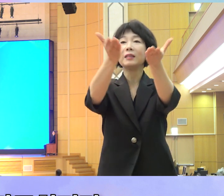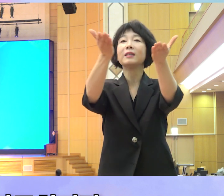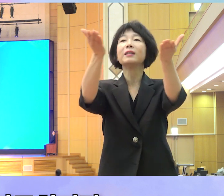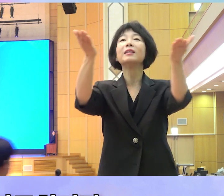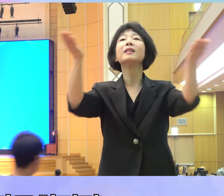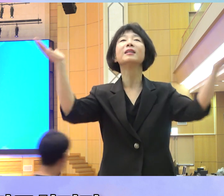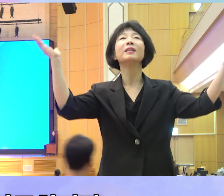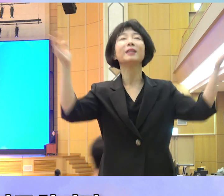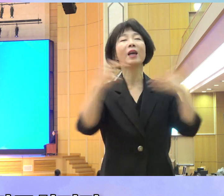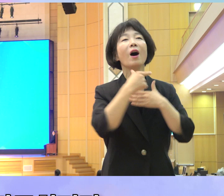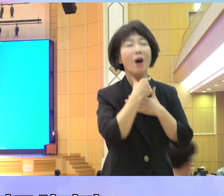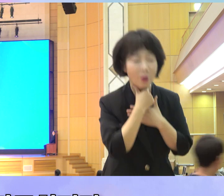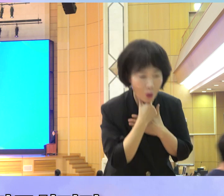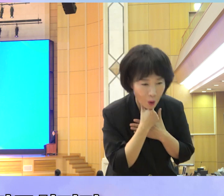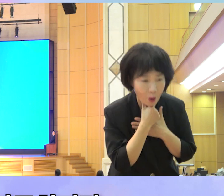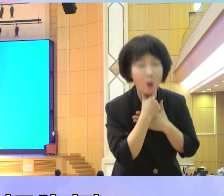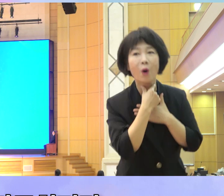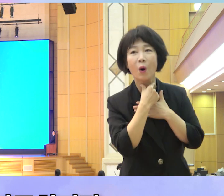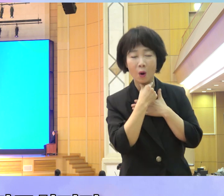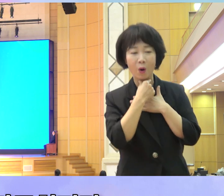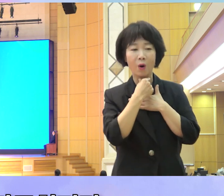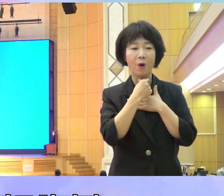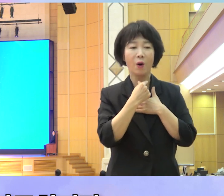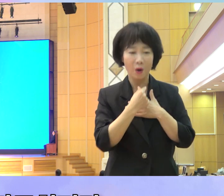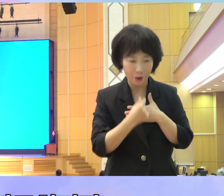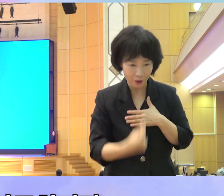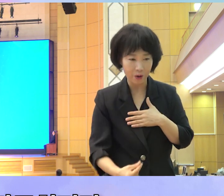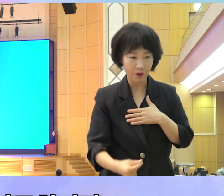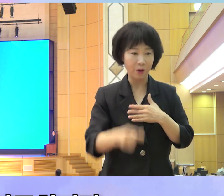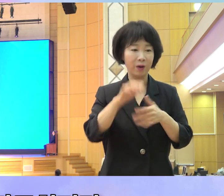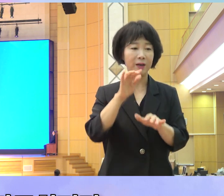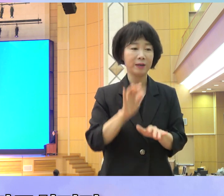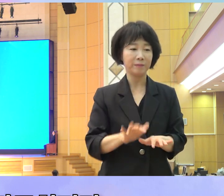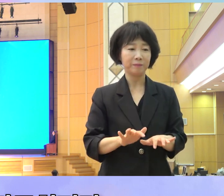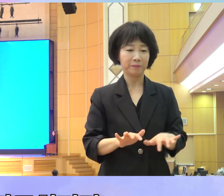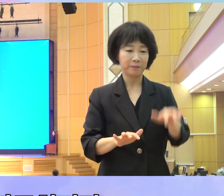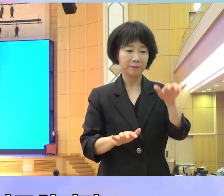사랑을 드려요.